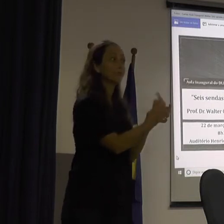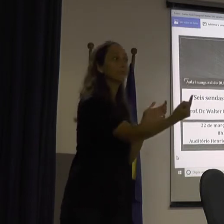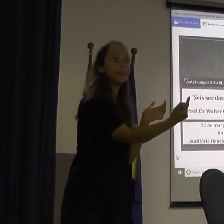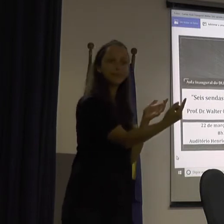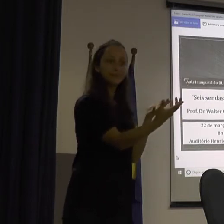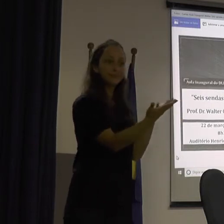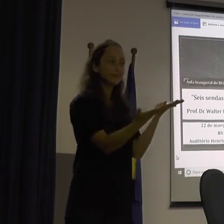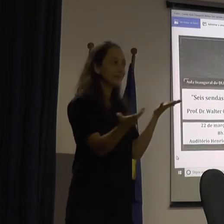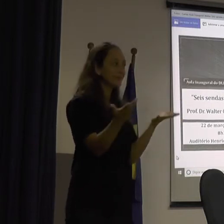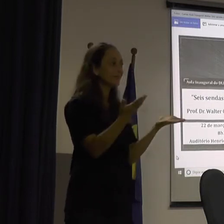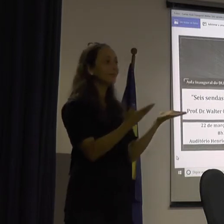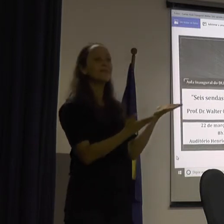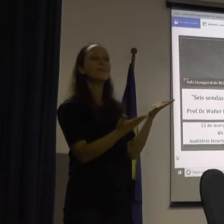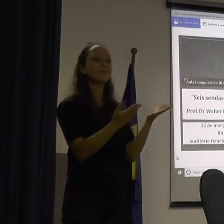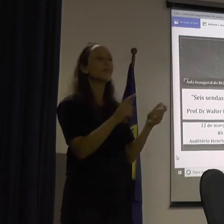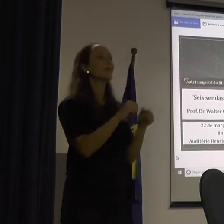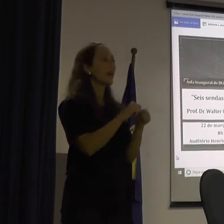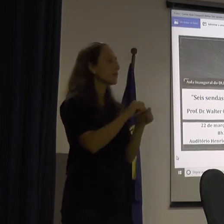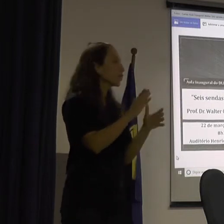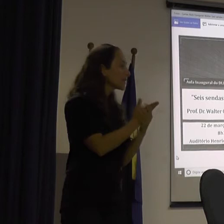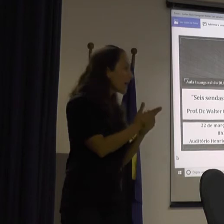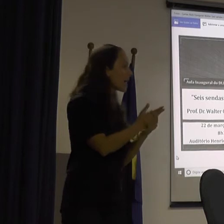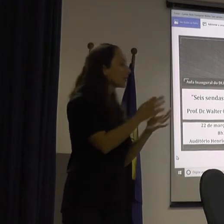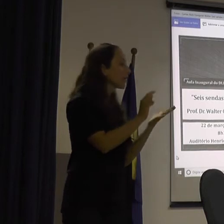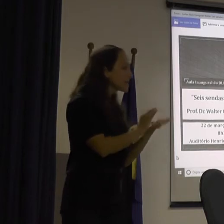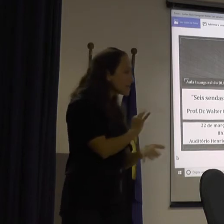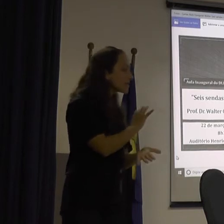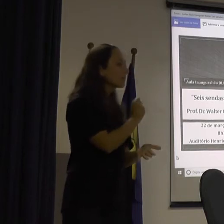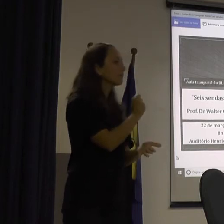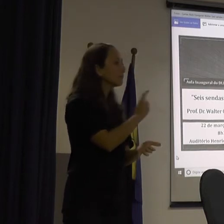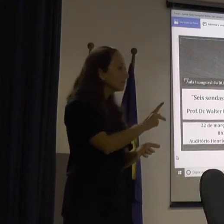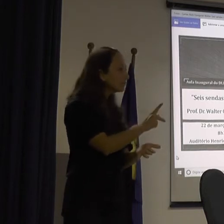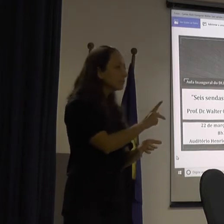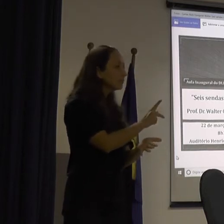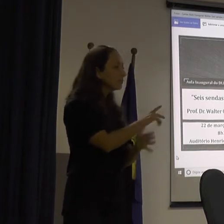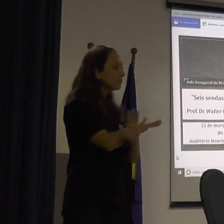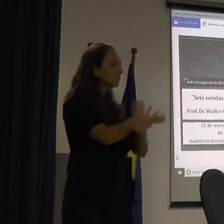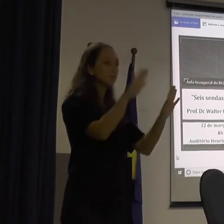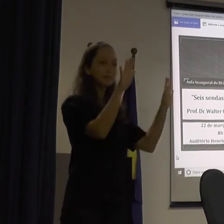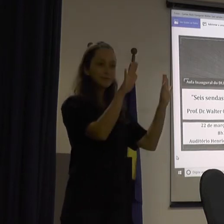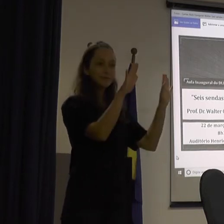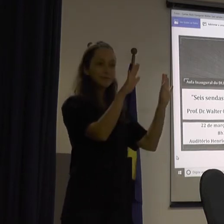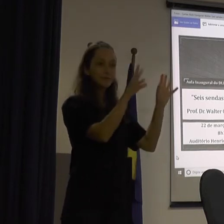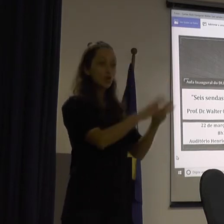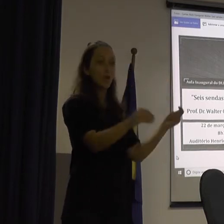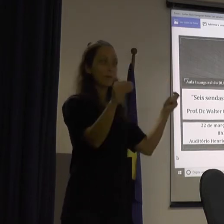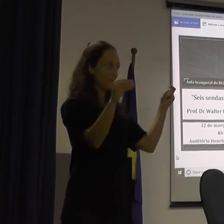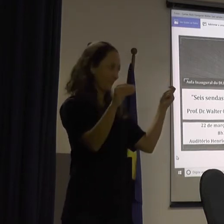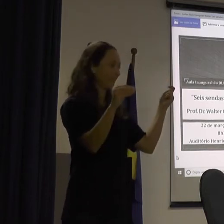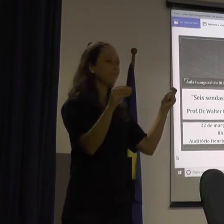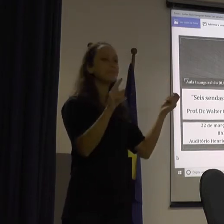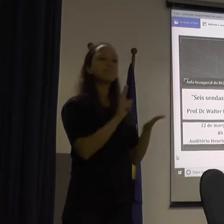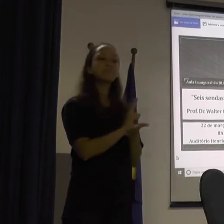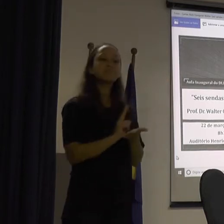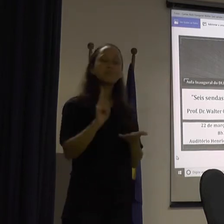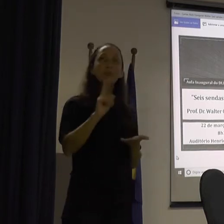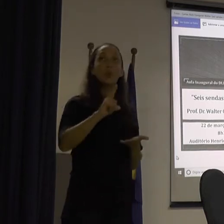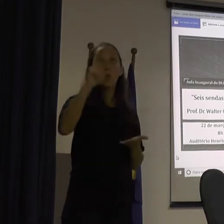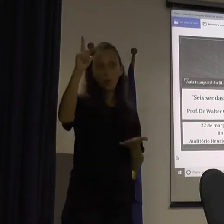processo e assinam lá a aposentadoria e de repente não estão mais ali. Então, em outras universidades, não é uma